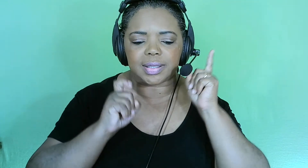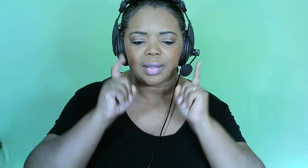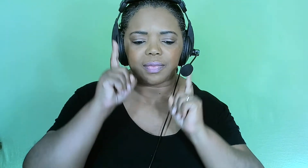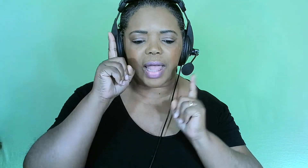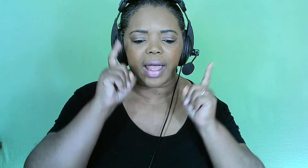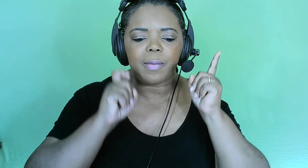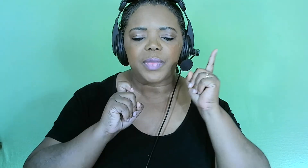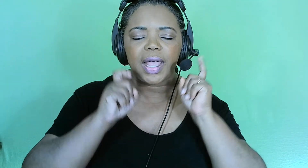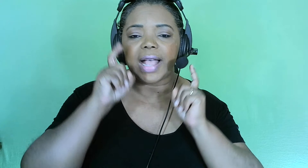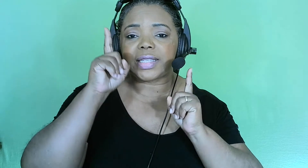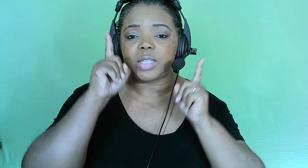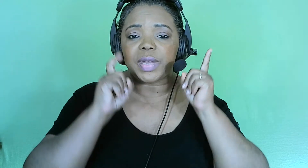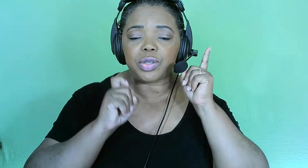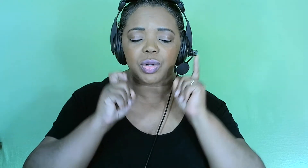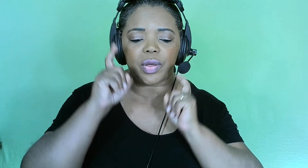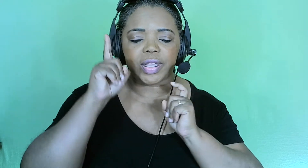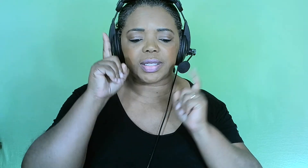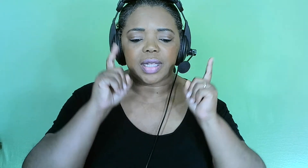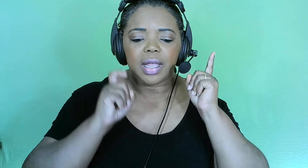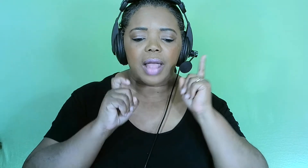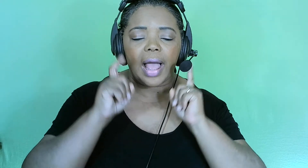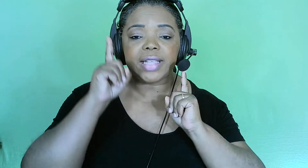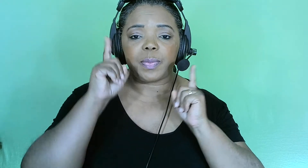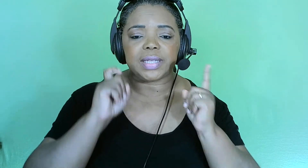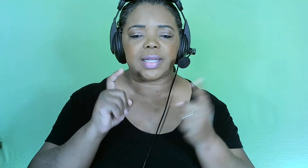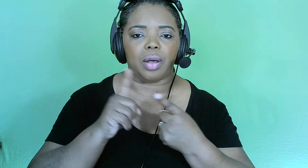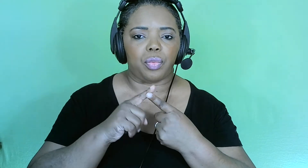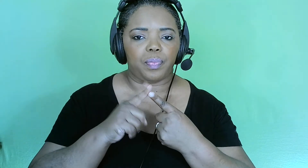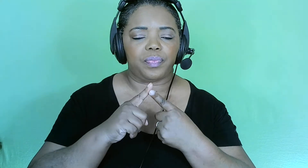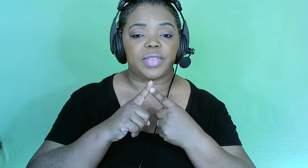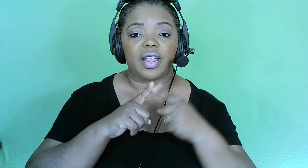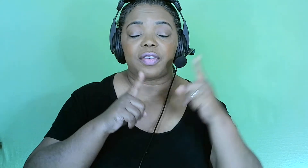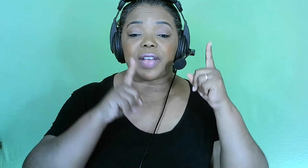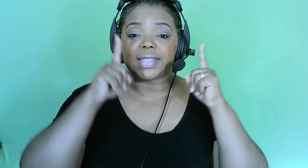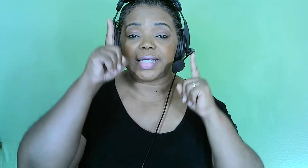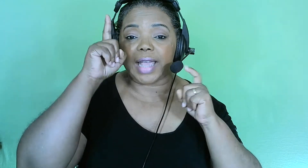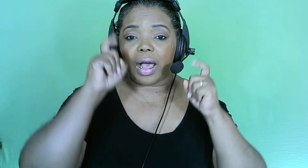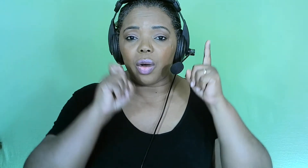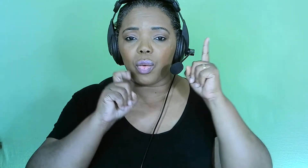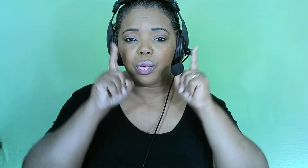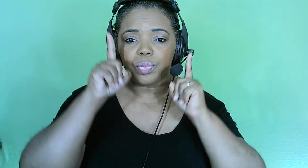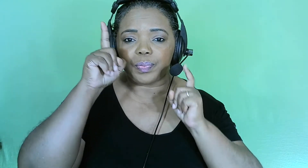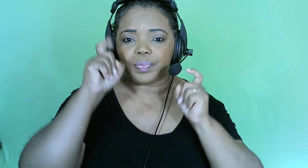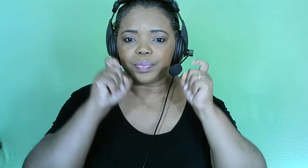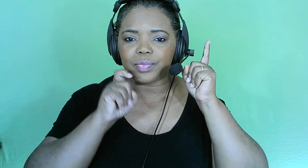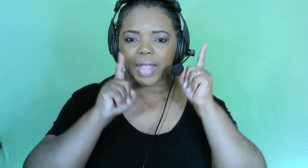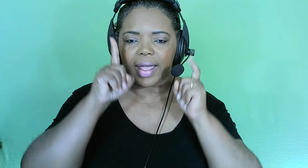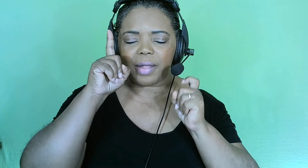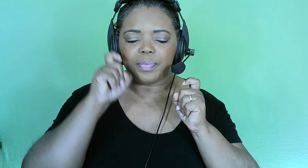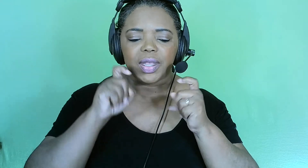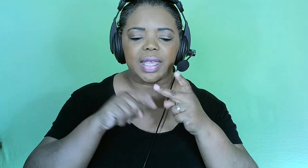expressões, tá? As expressões. A expressão facial, tá? E